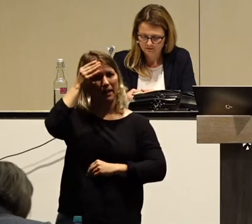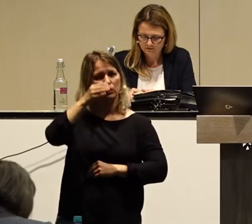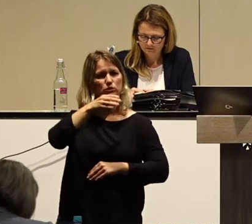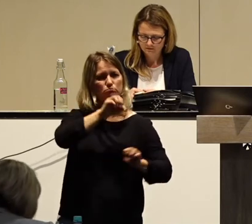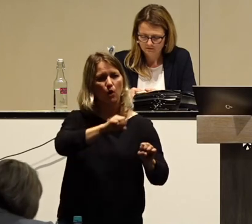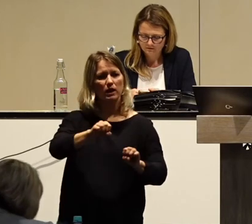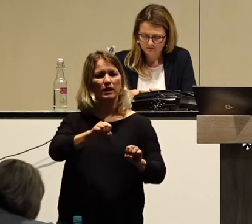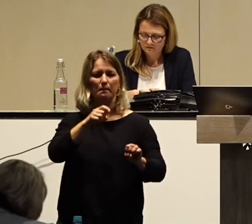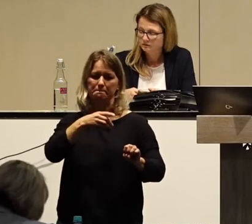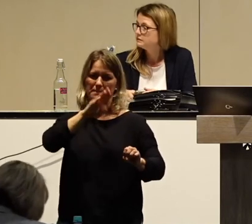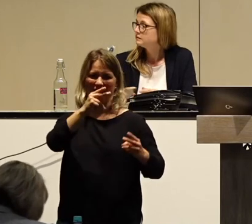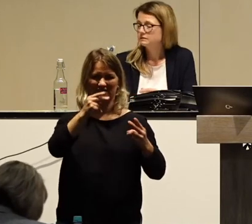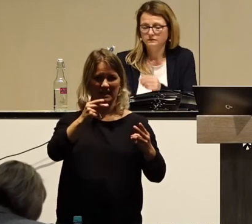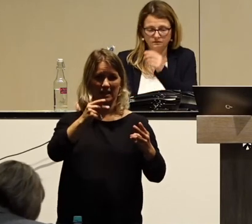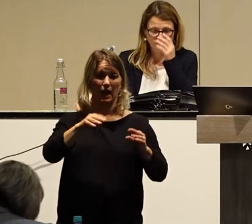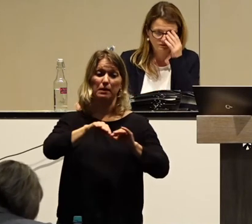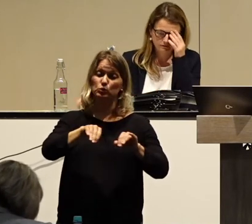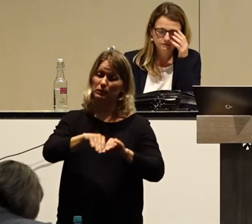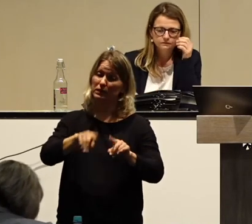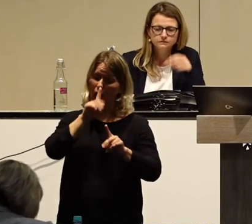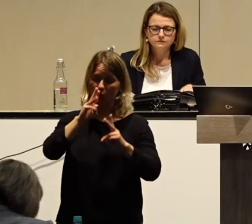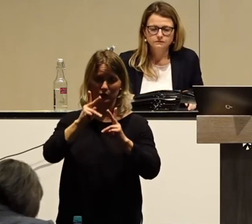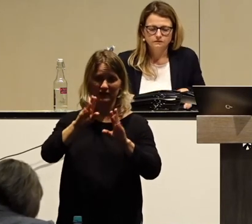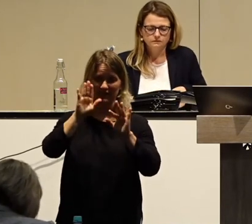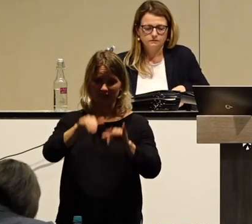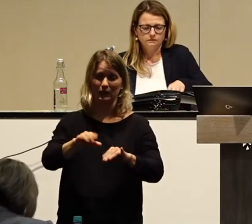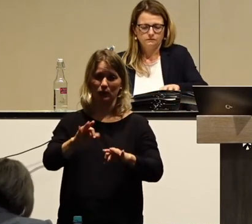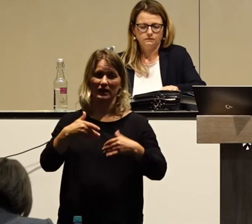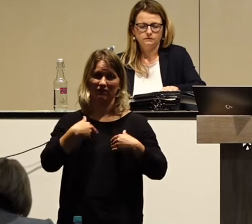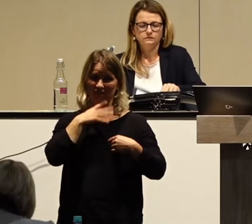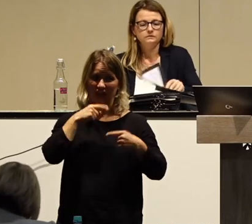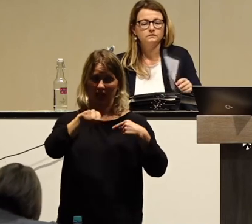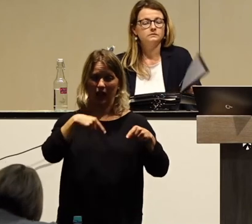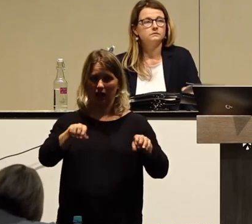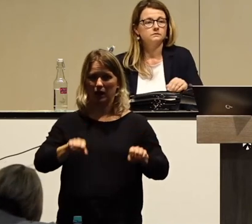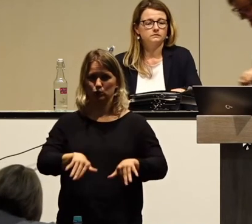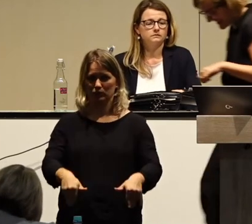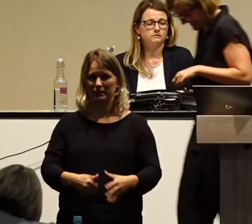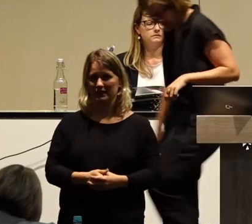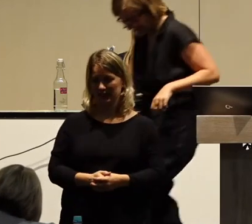ein Stückchen wichtiger. Aber das Schwimmen ist natürlich super wichtig und ich freue mich, wenn ganz viele Kinder schwimmen können.